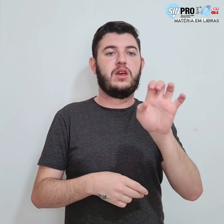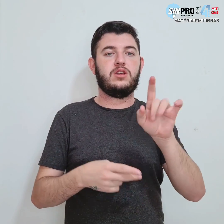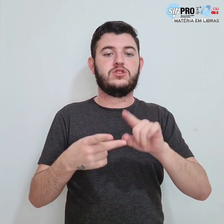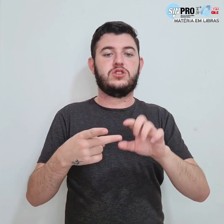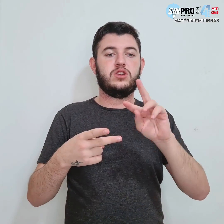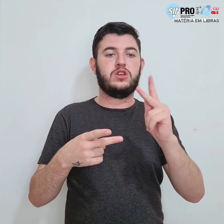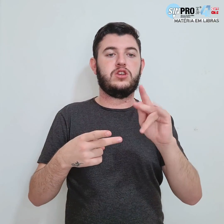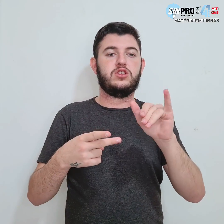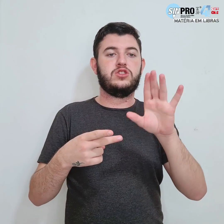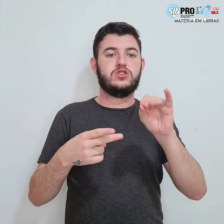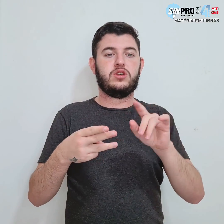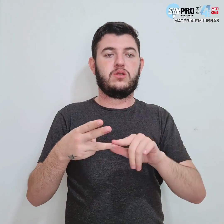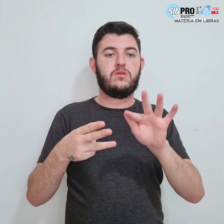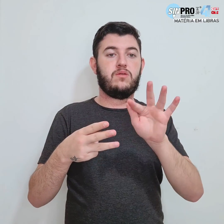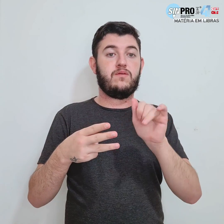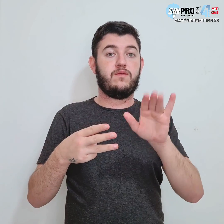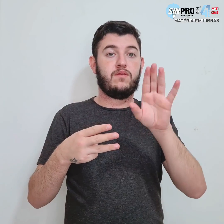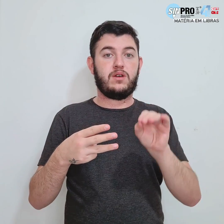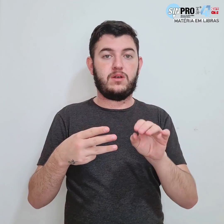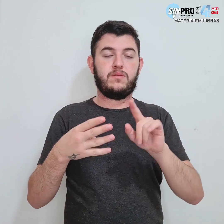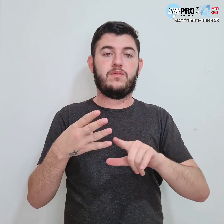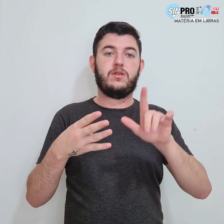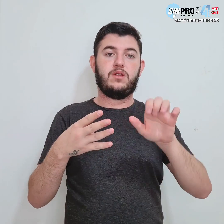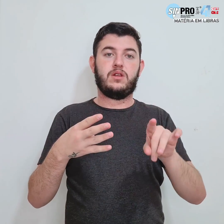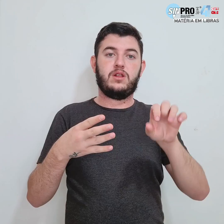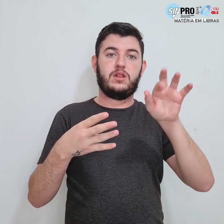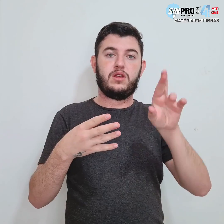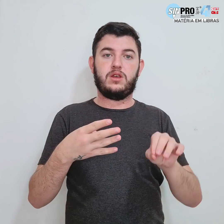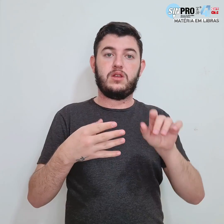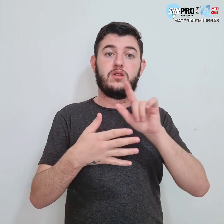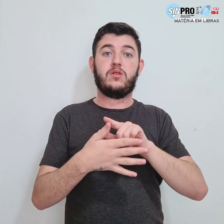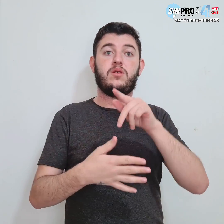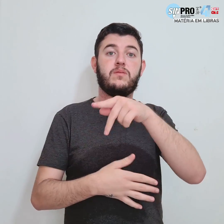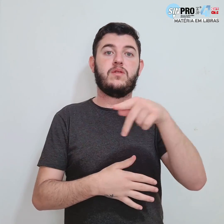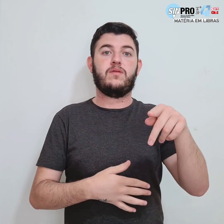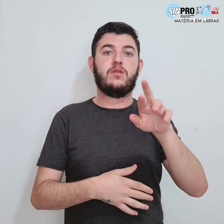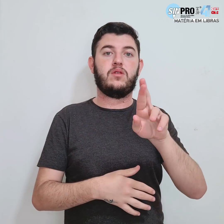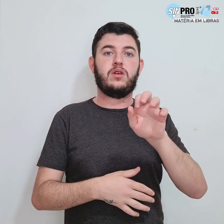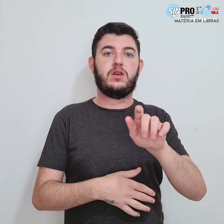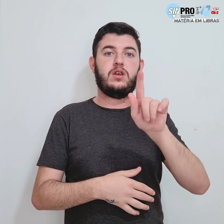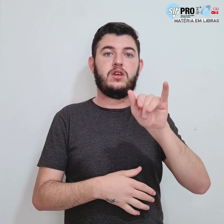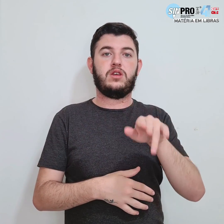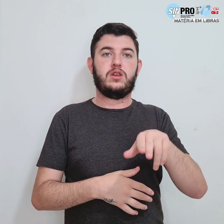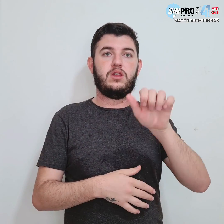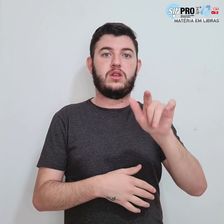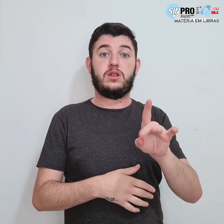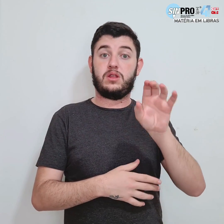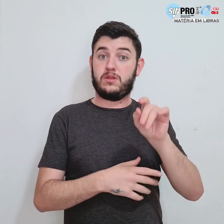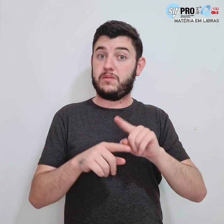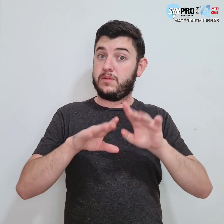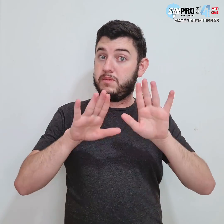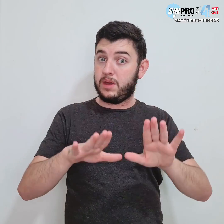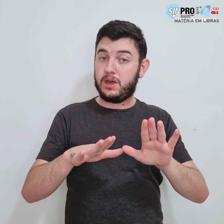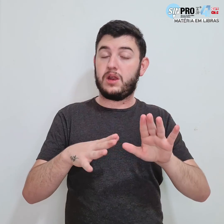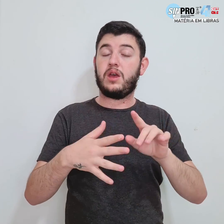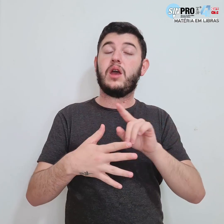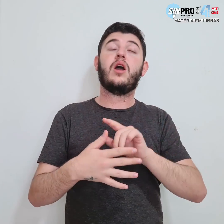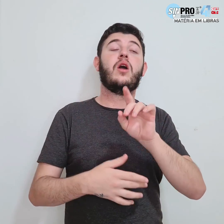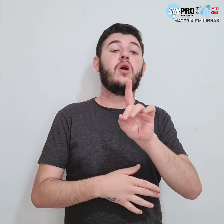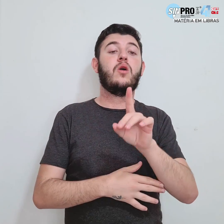Chico Vigilante, Fábio Félix, Leandro Graz e professor Reginaldo Veras. O deputado Fábio